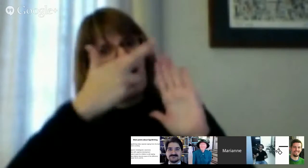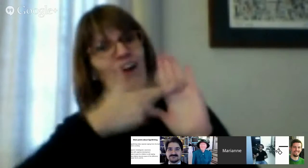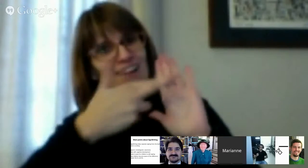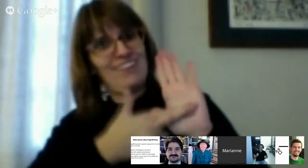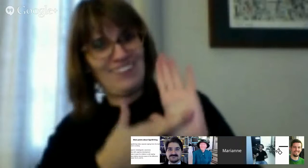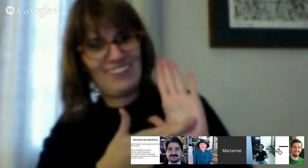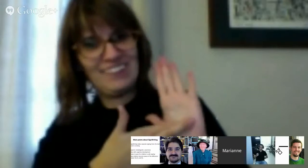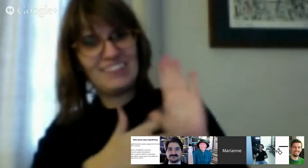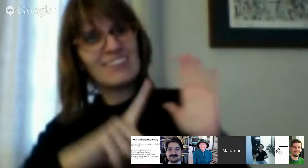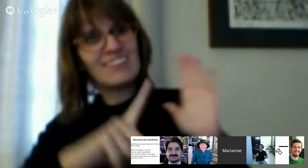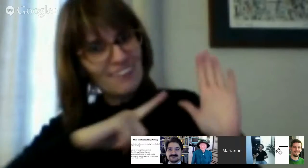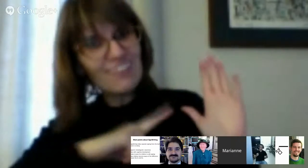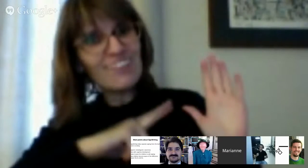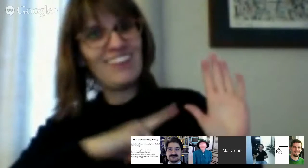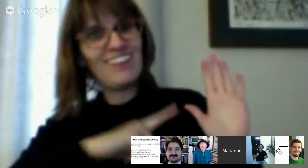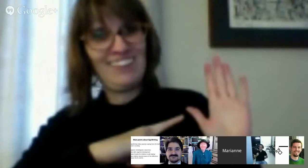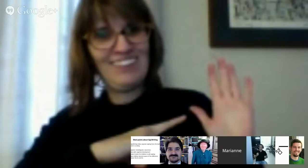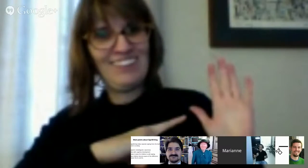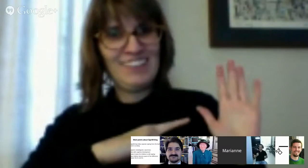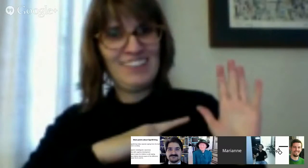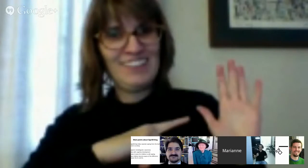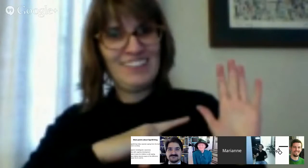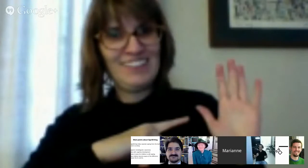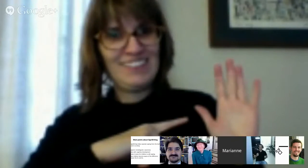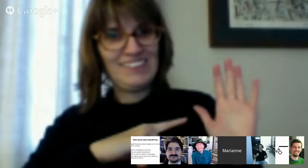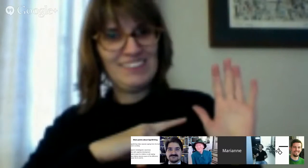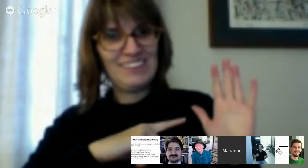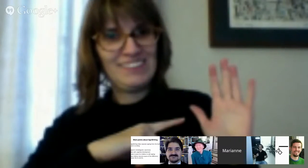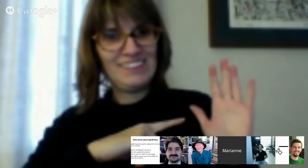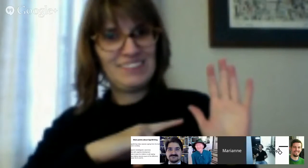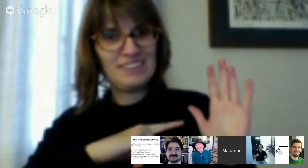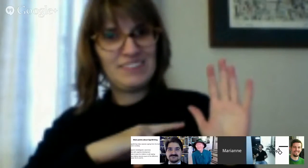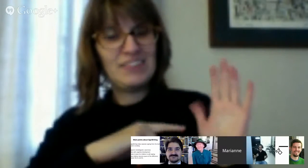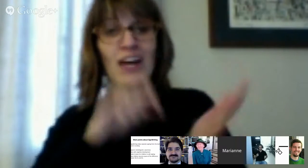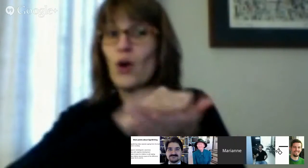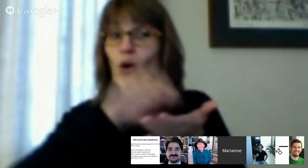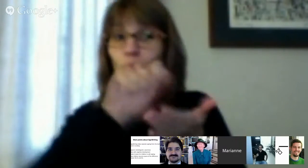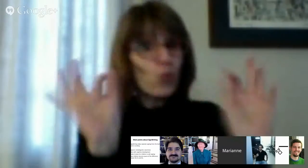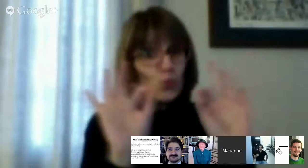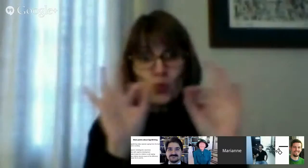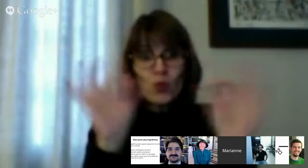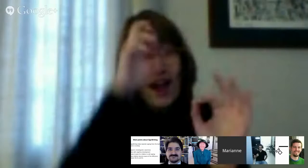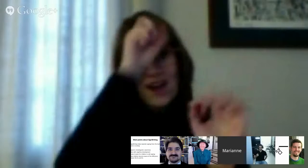perceber que a língua de sinais tem uma escrita.